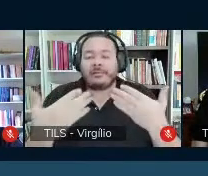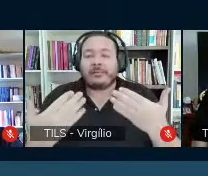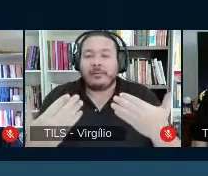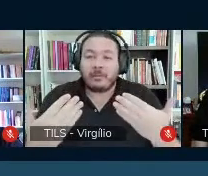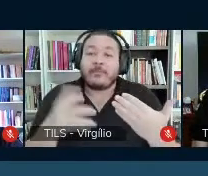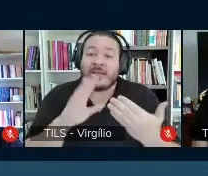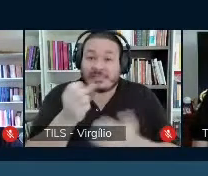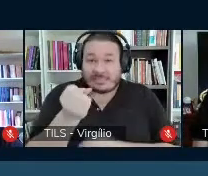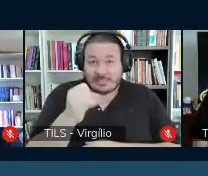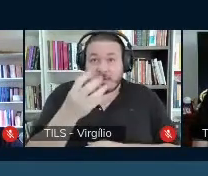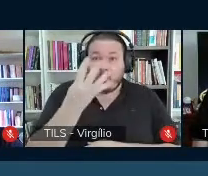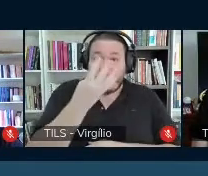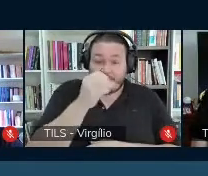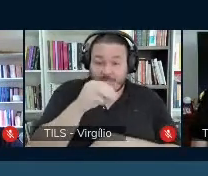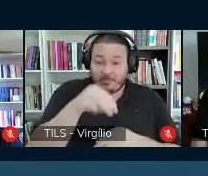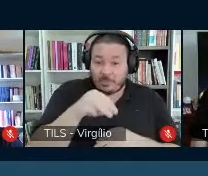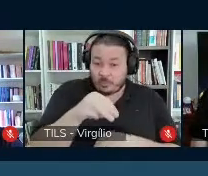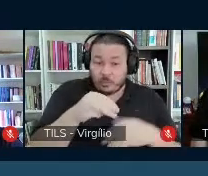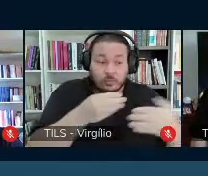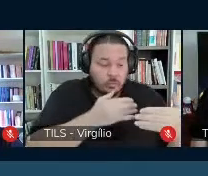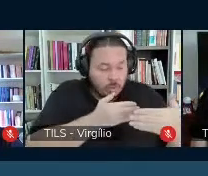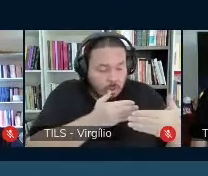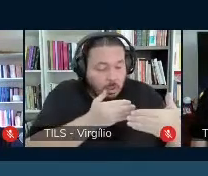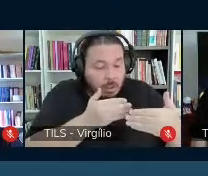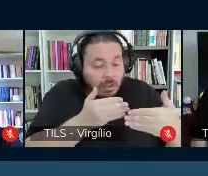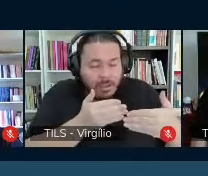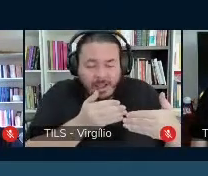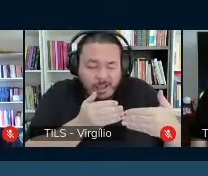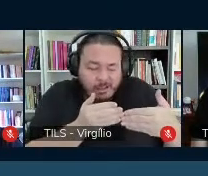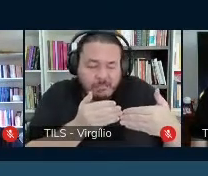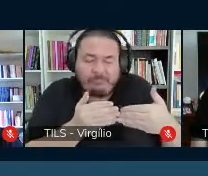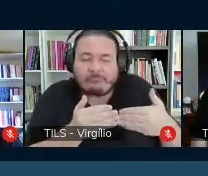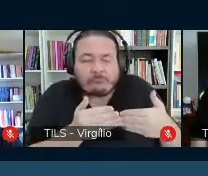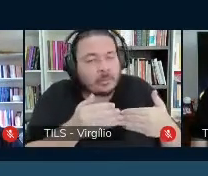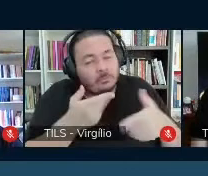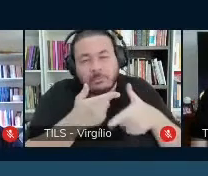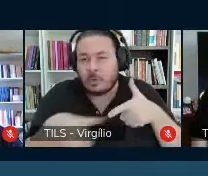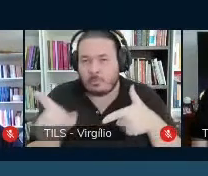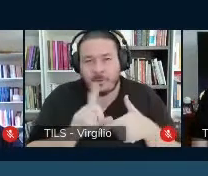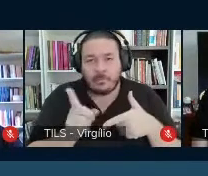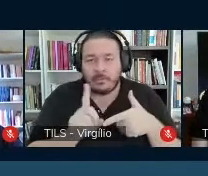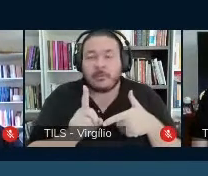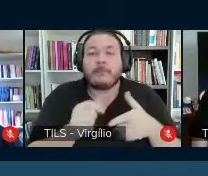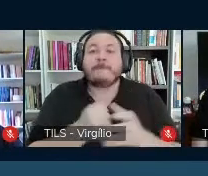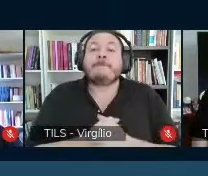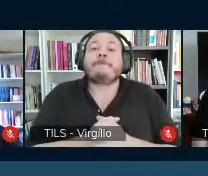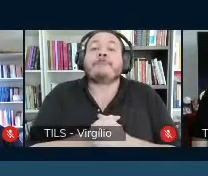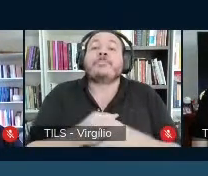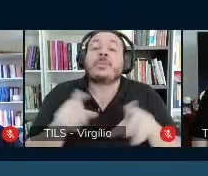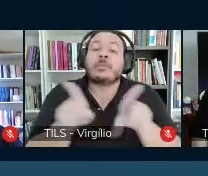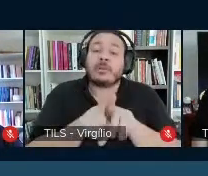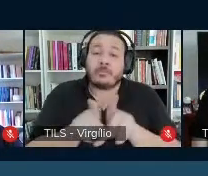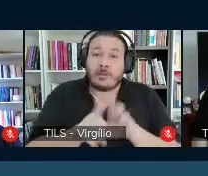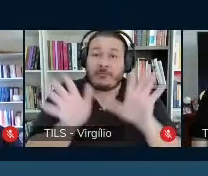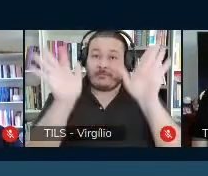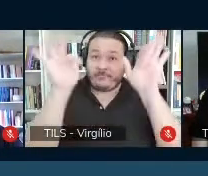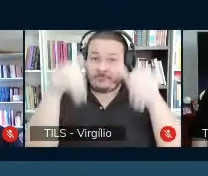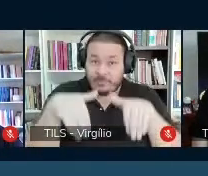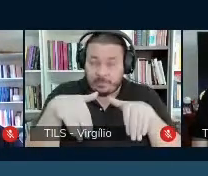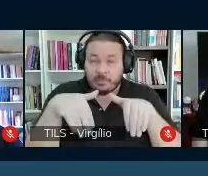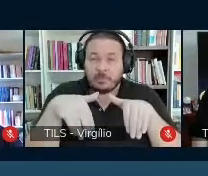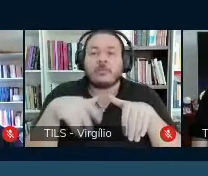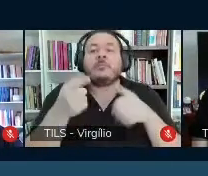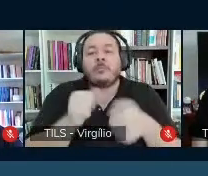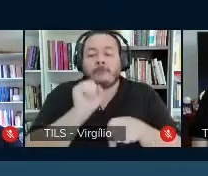minutos do tempo de fala de vocês, não tem problema nenhum. Tá? E depois, então, ao final, nós faremos a